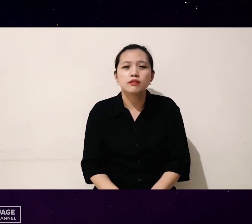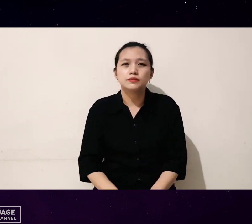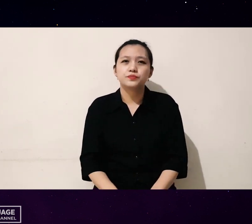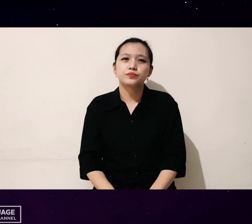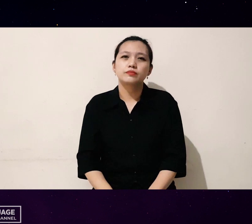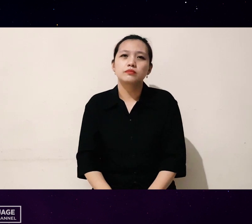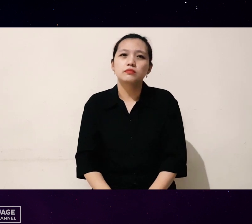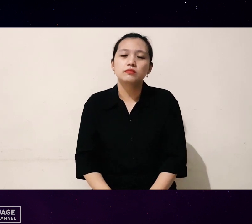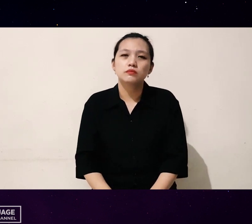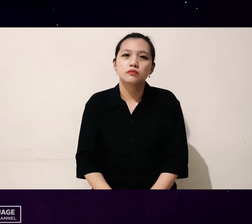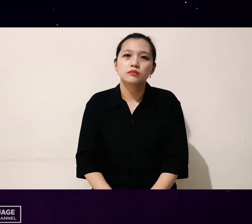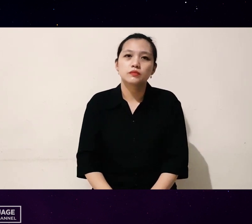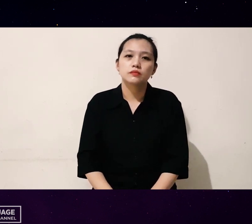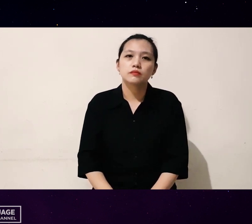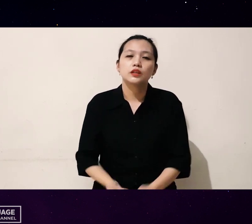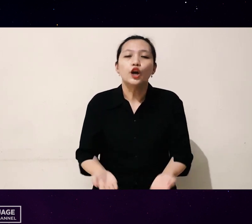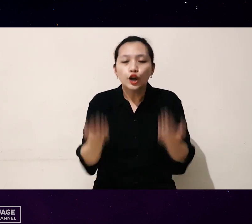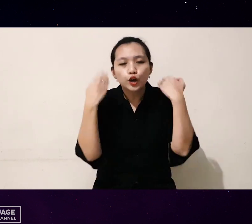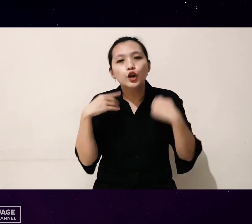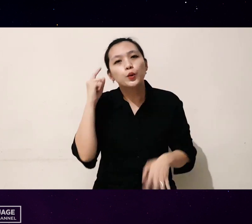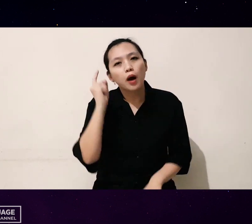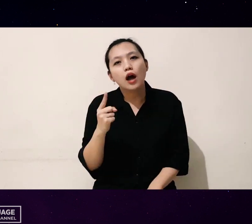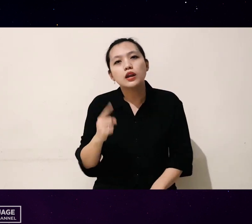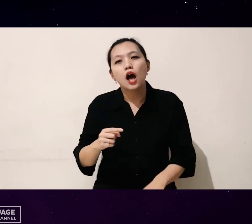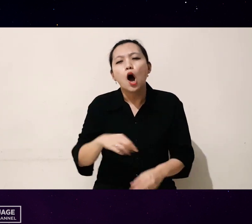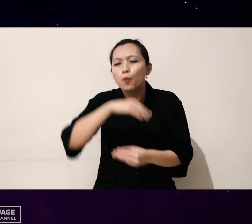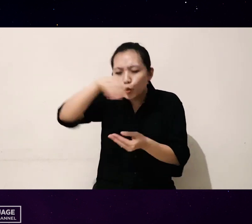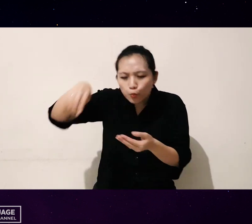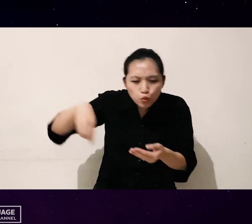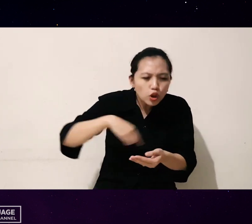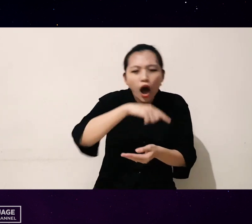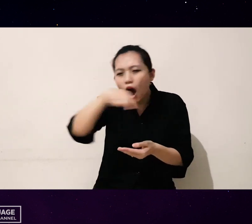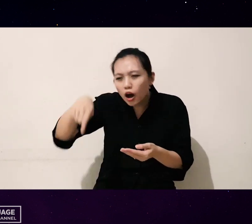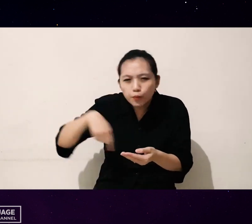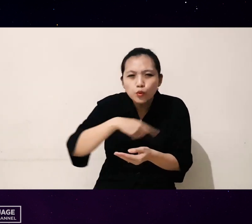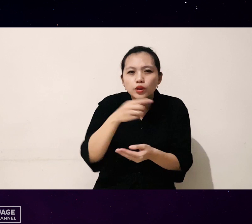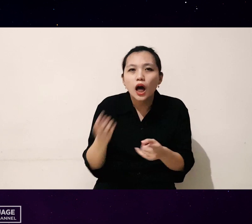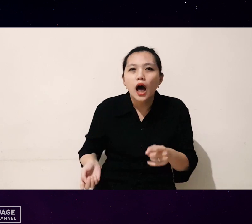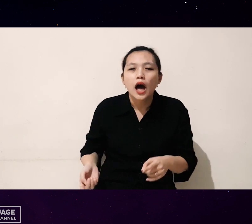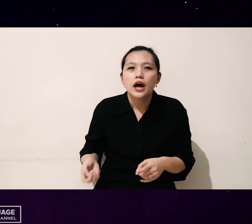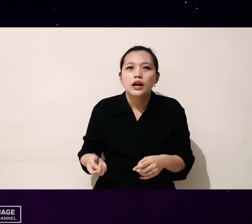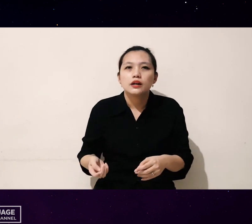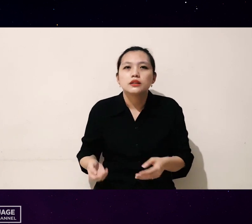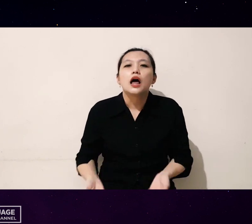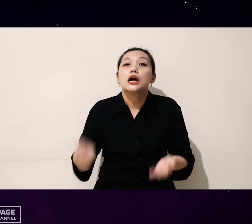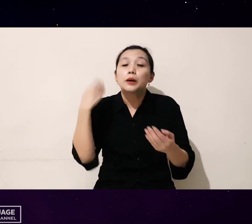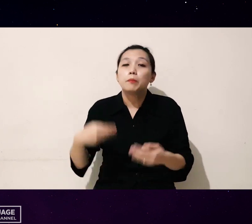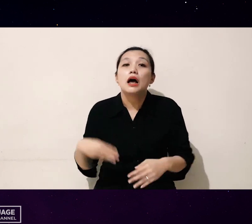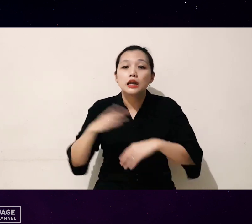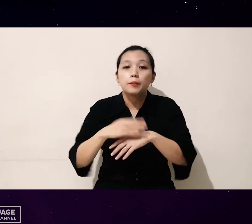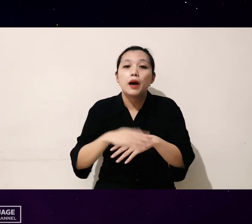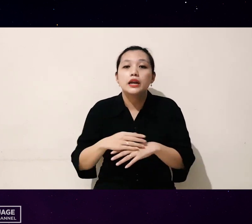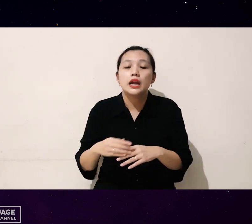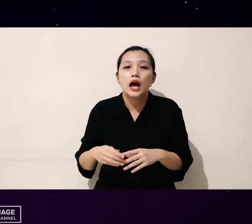Apakah Anda hari ini berada di jalur yang salah itu? Sehingga hidup Anda akhirnya berputar-putar dari satu